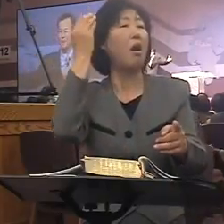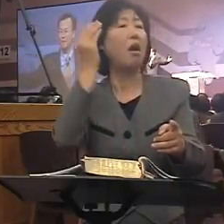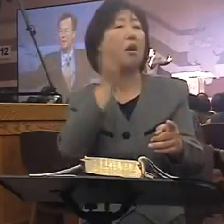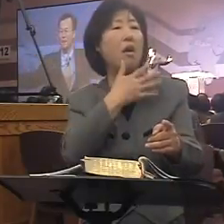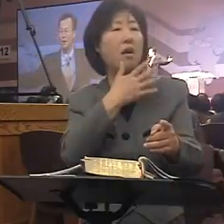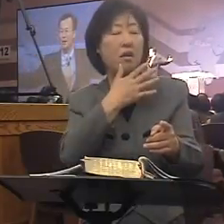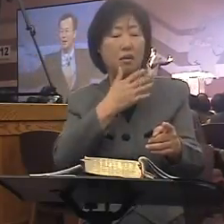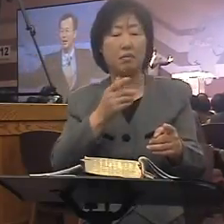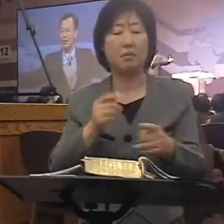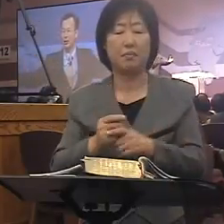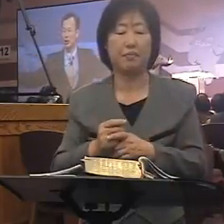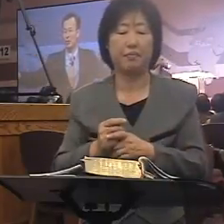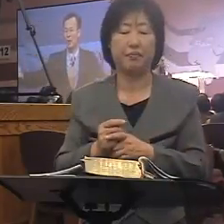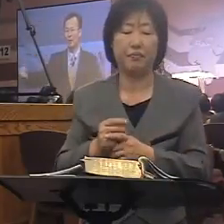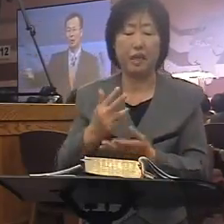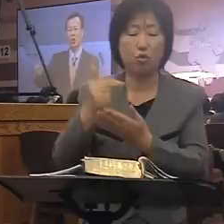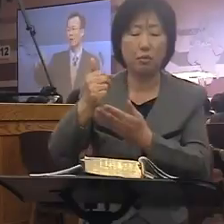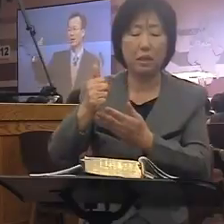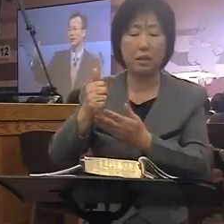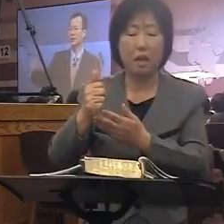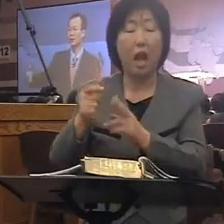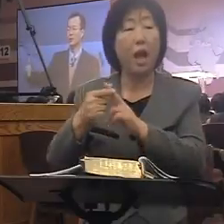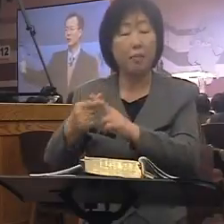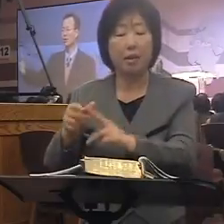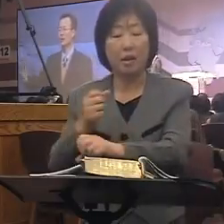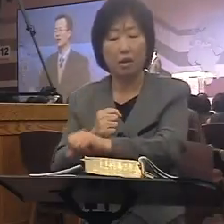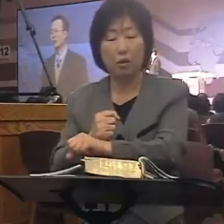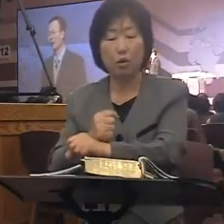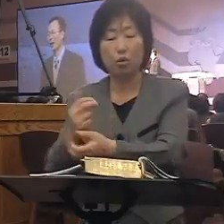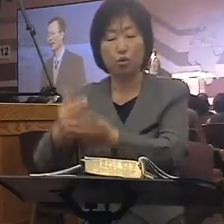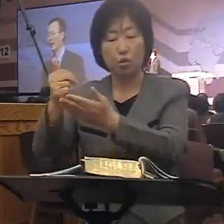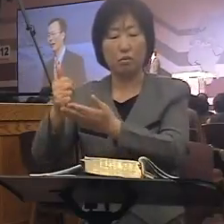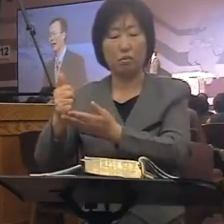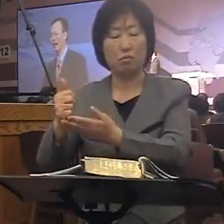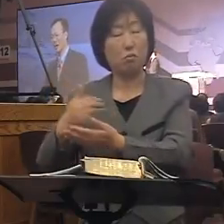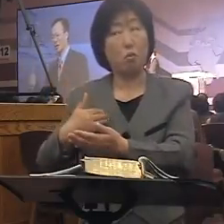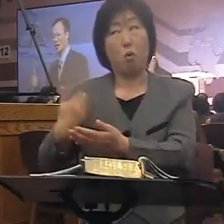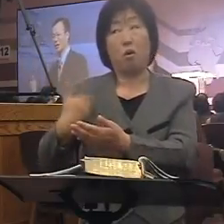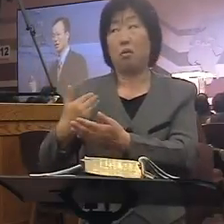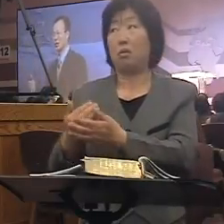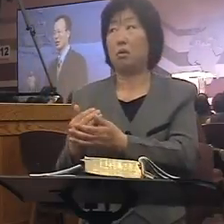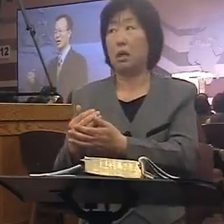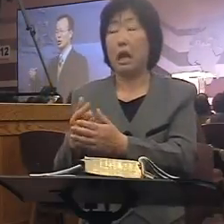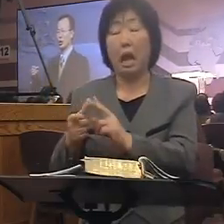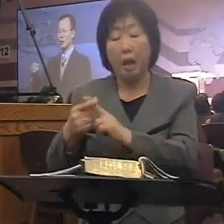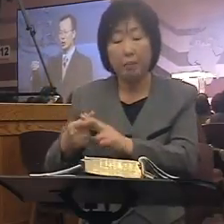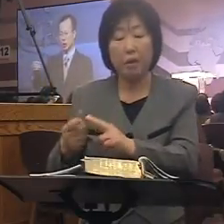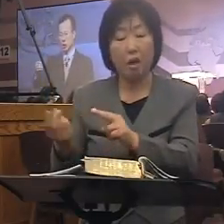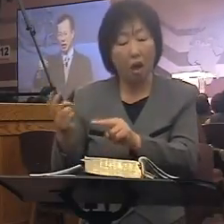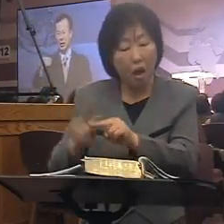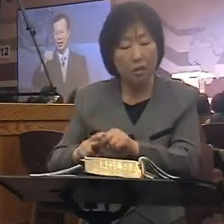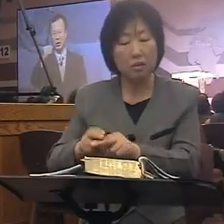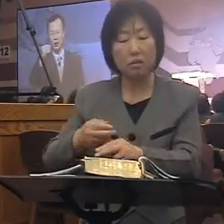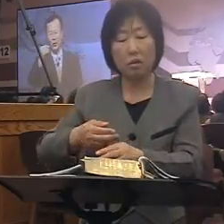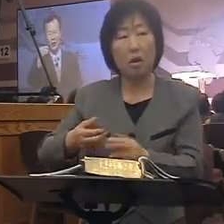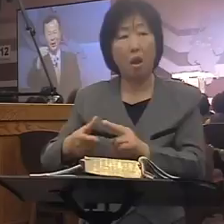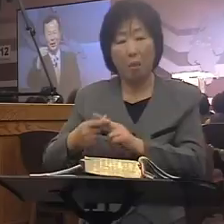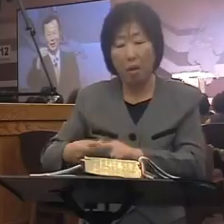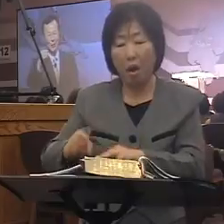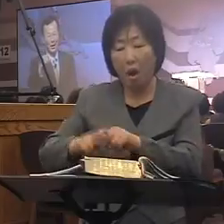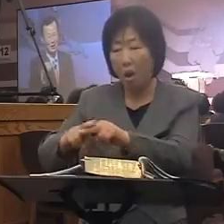vision. 주님과 함께, 처음에는 그분이 주님인지도 몰랐는데 같이 앉아서 주님과 식사를